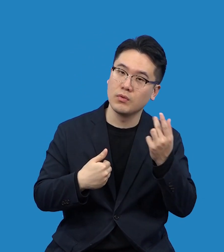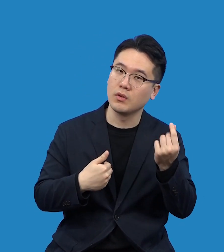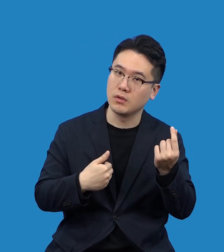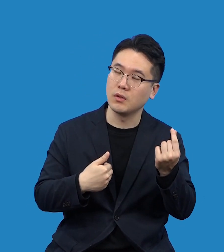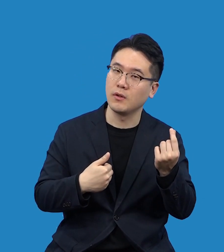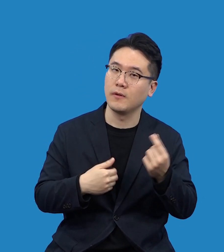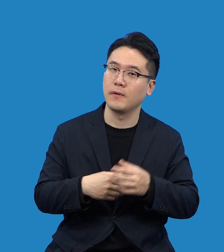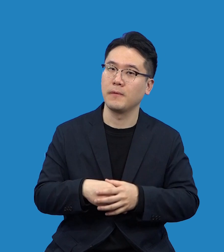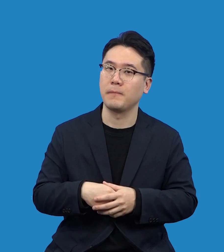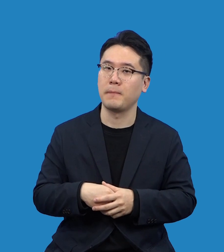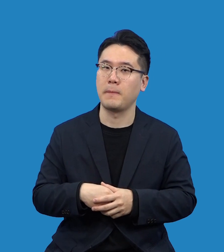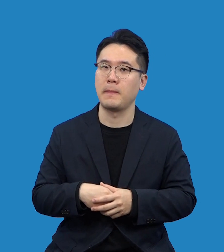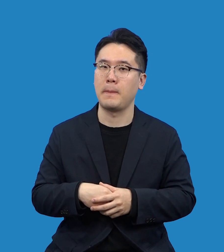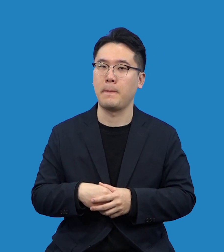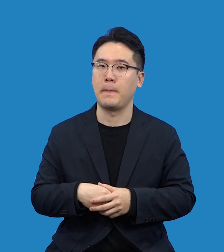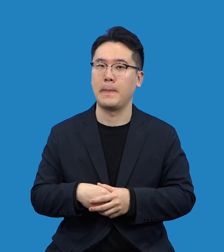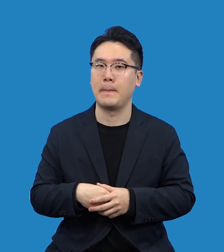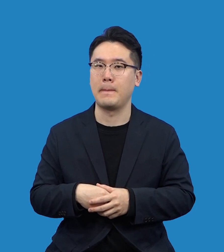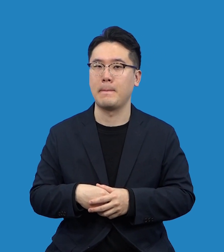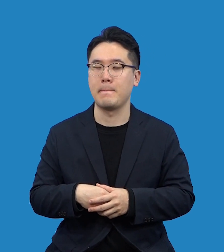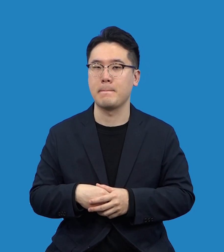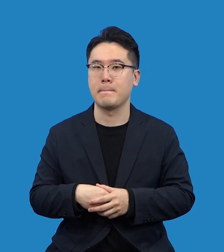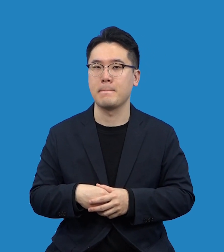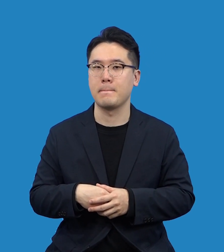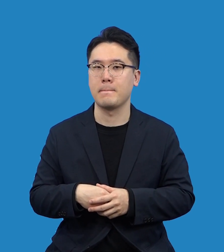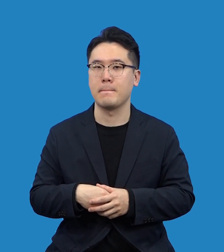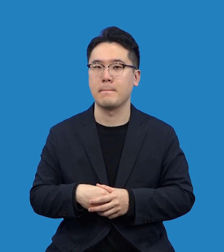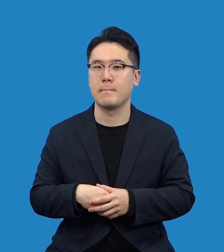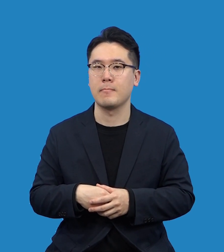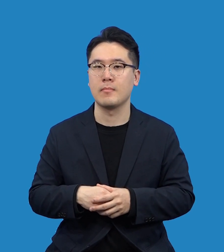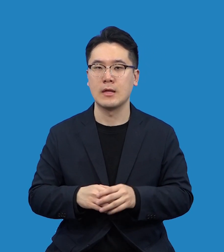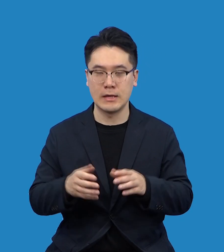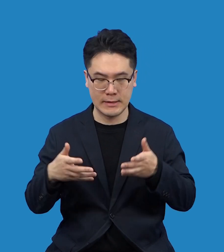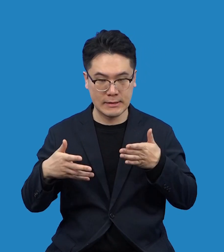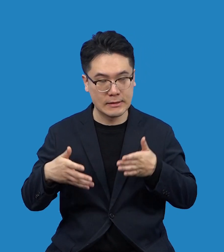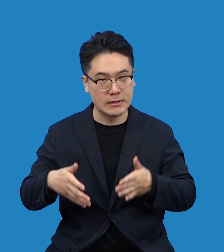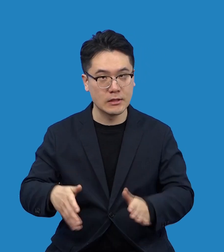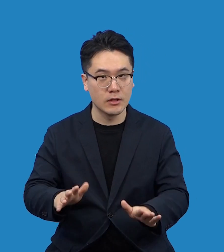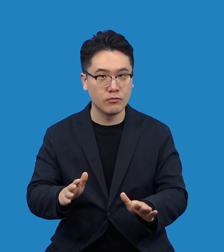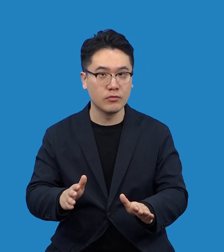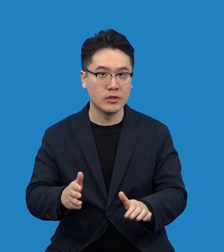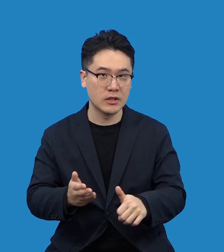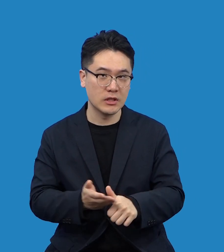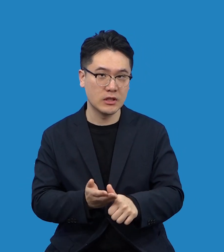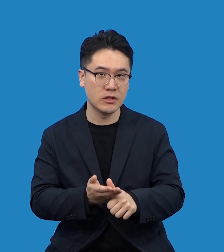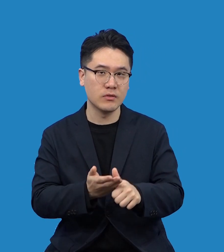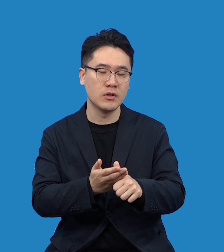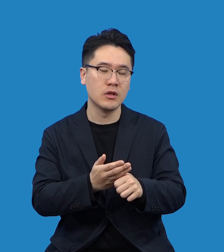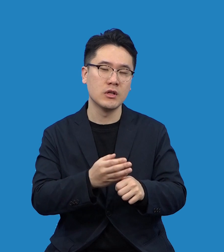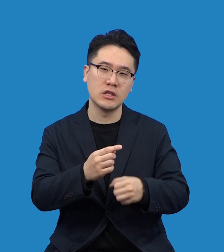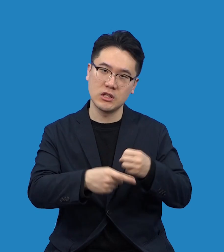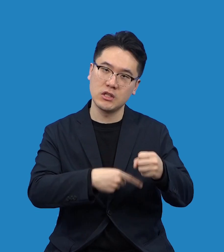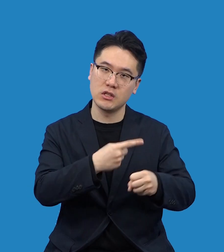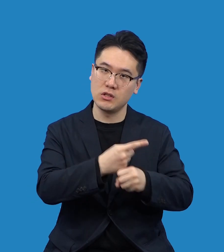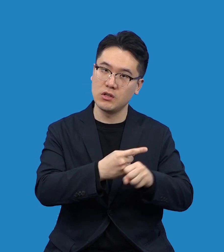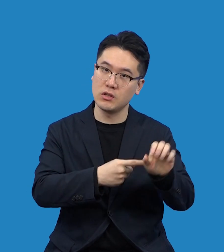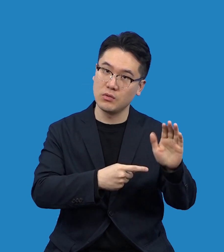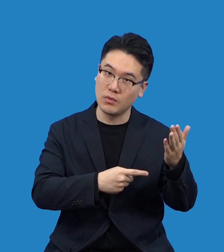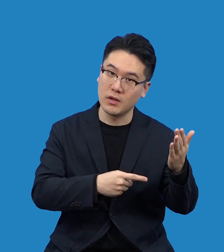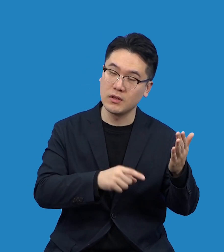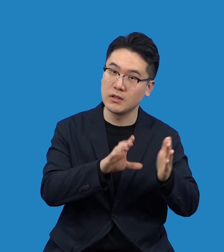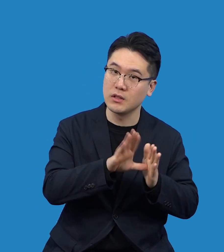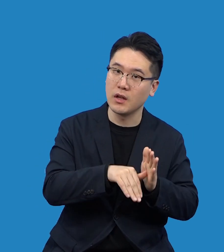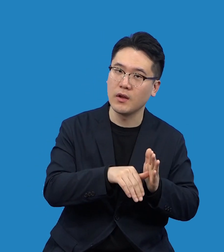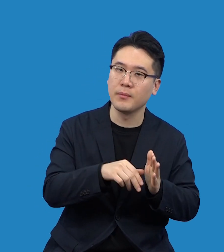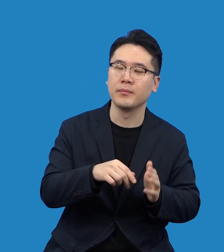어머님이요, 이 장영희 교수를 키우실 때 생후 1년이 됐을 때 이제 돌이 막 됐을 때